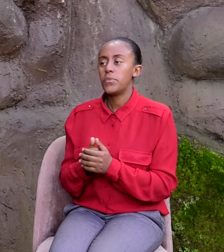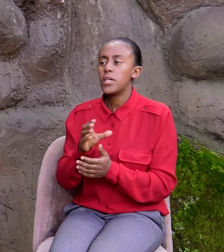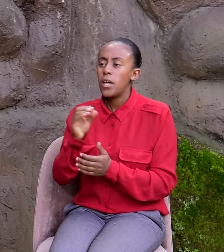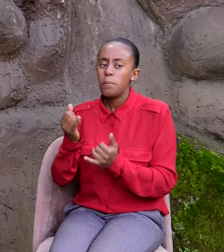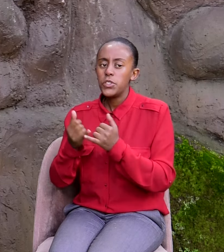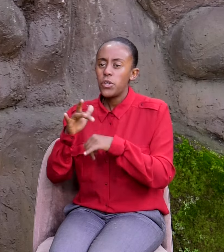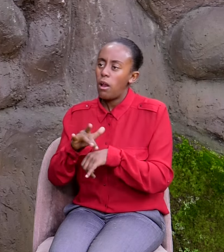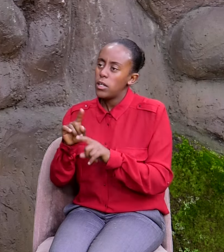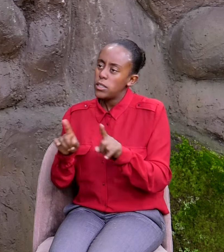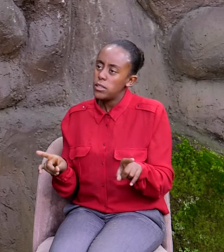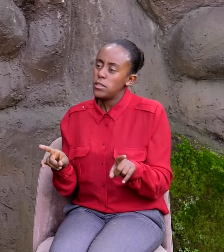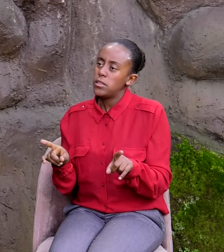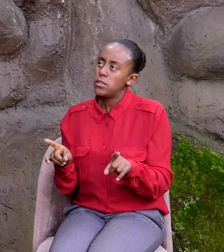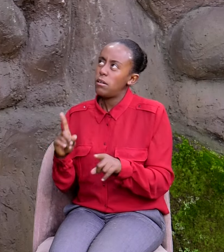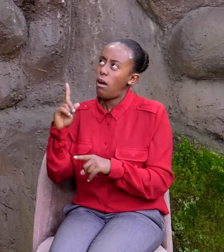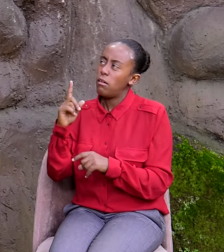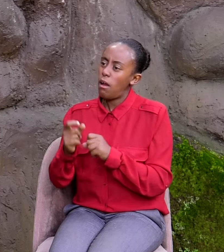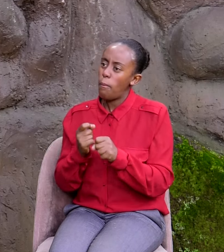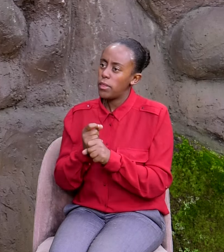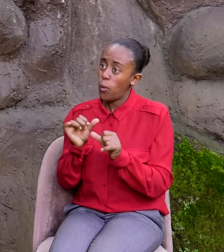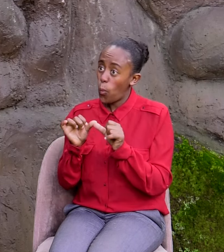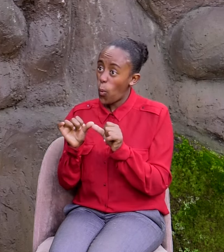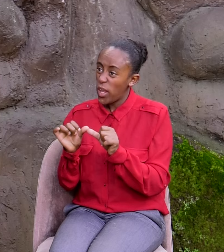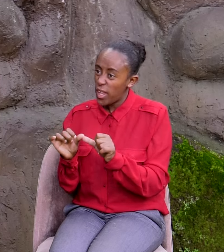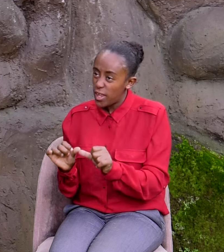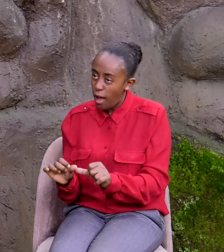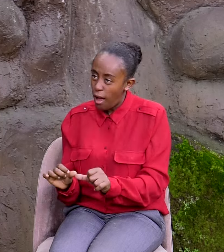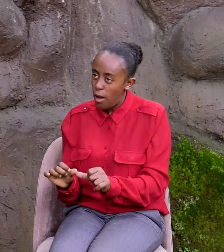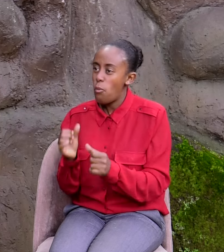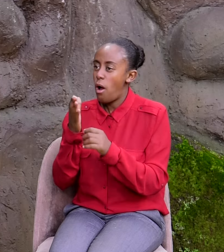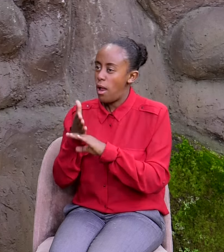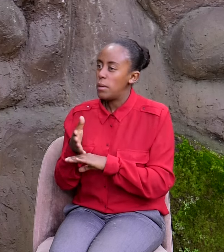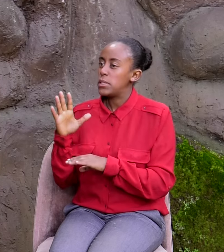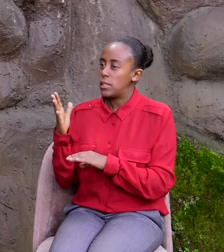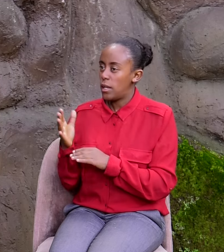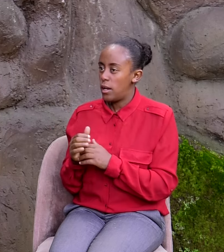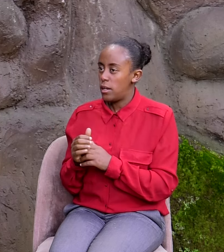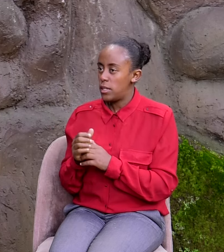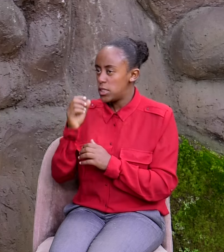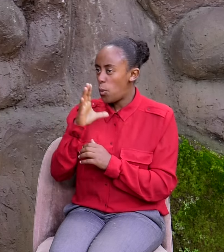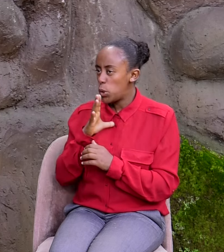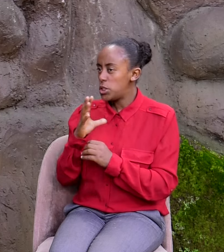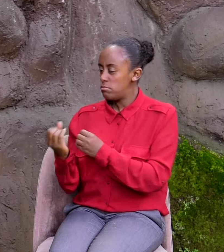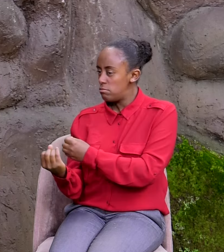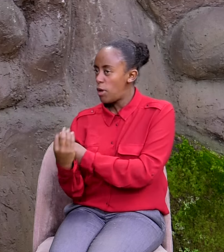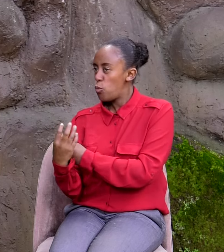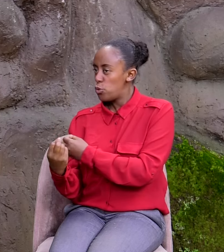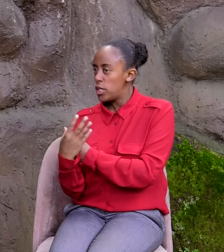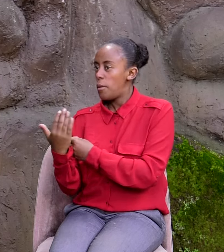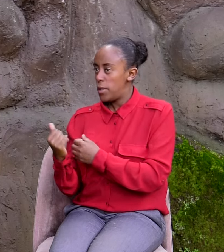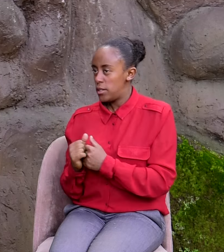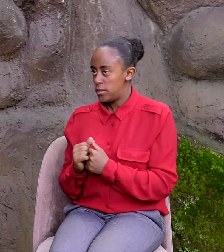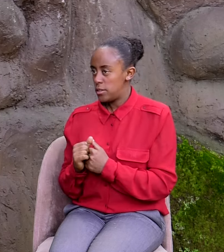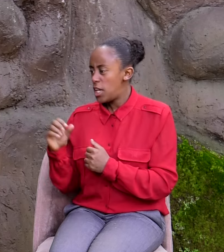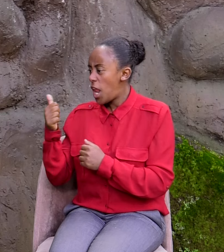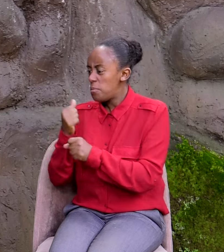እና መጨረሻ ላይ ግን ከአንድ አመት ቆይታ በኋላ ይመስለኛል ሰዎች ይመክሩኝ ነበረ፣ ሌላም ስራም